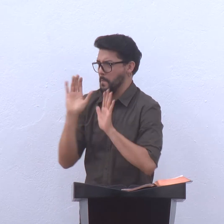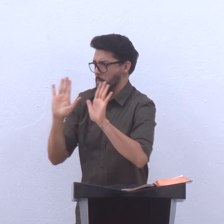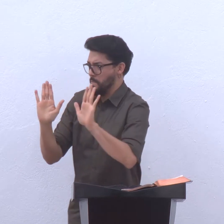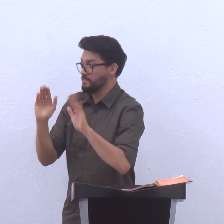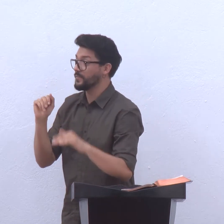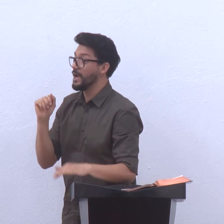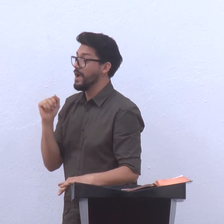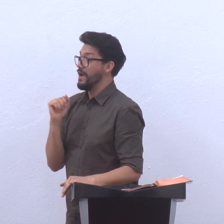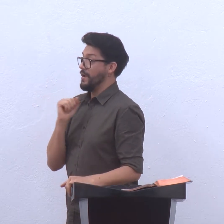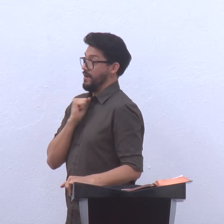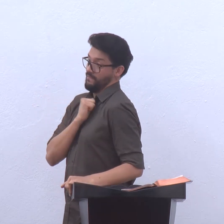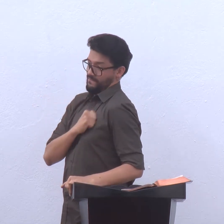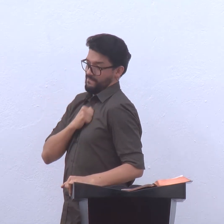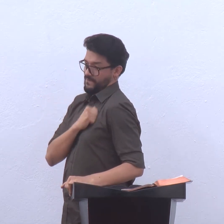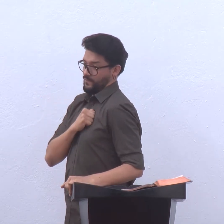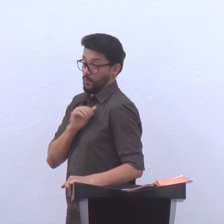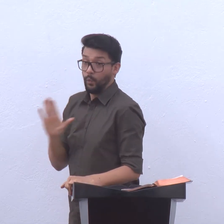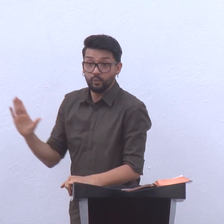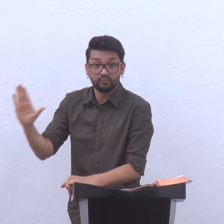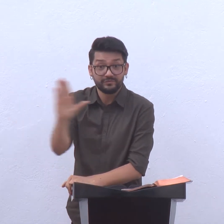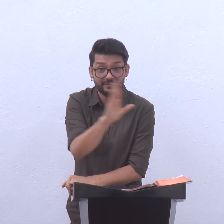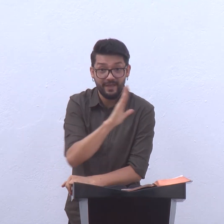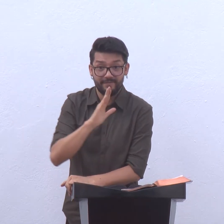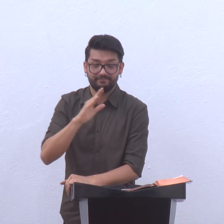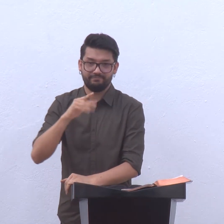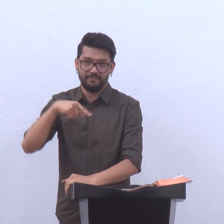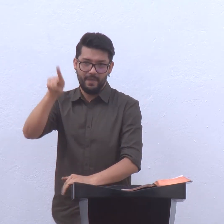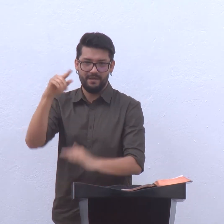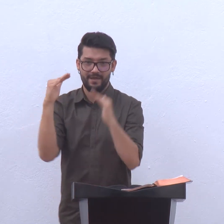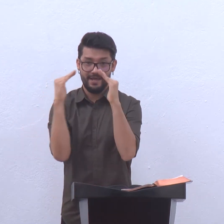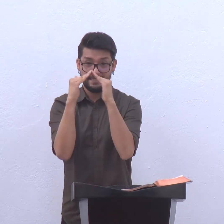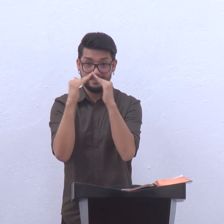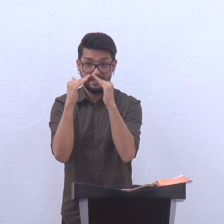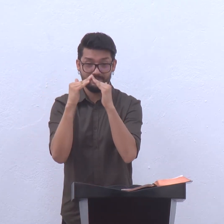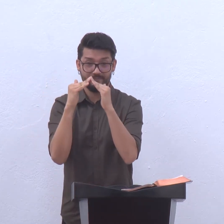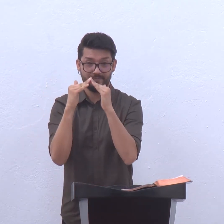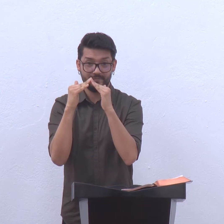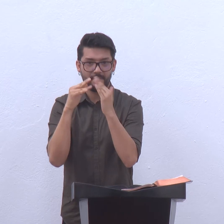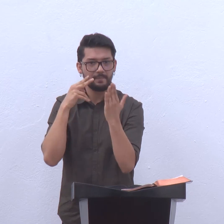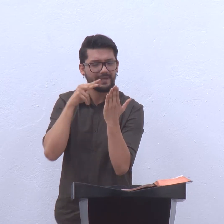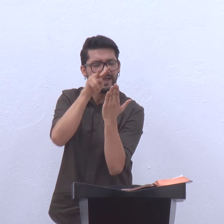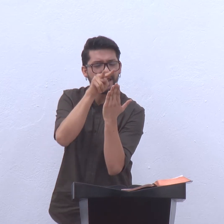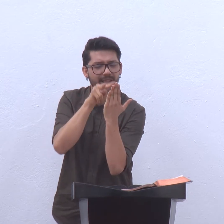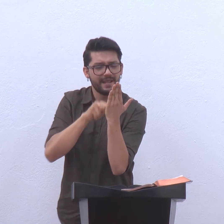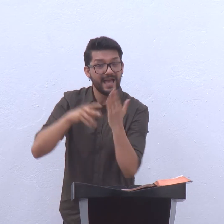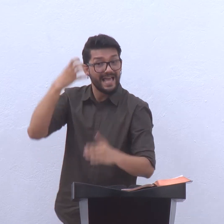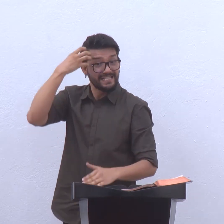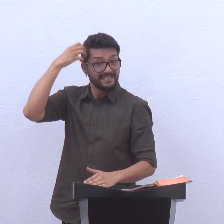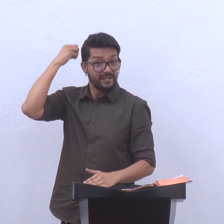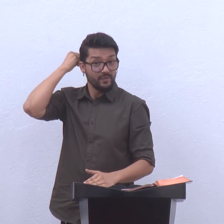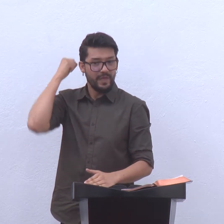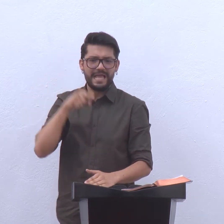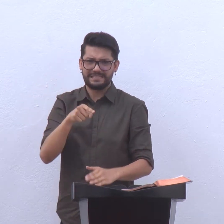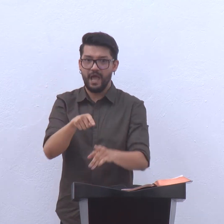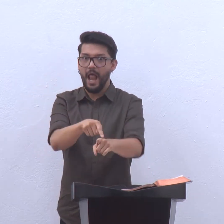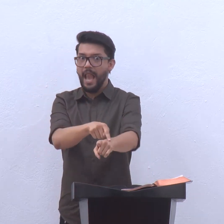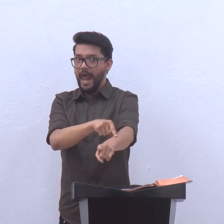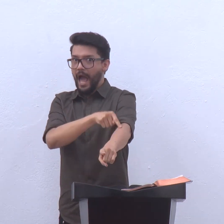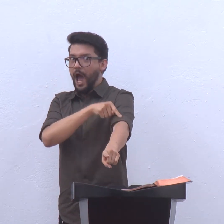para nosotros. Así que voy a pedirle un favor a cada uno de ustedes, que usted vaya a su casa, vaya a leer allí muy